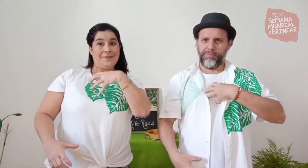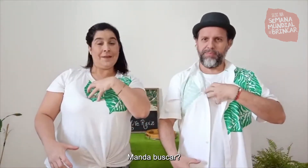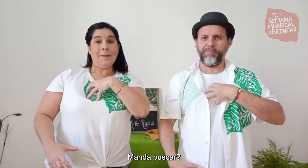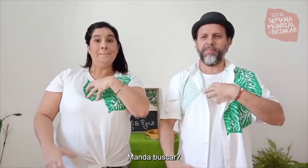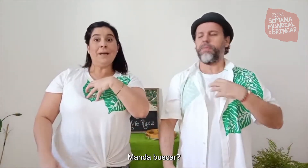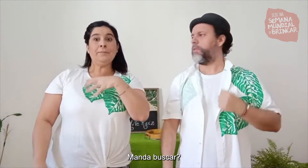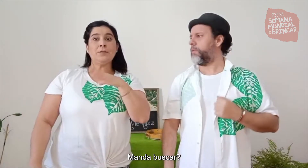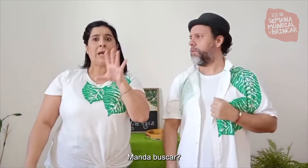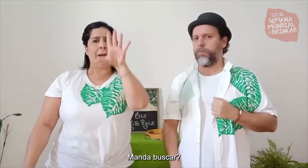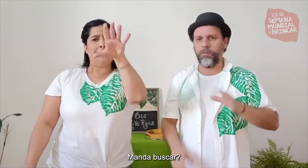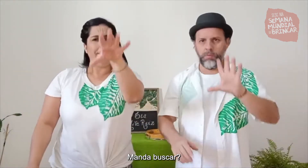Manda buscar.